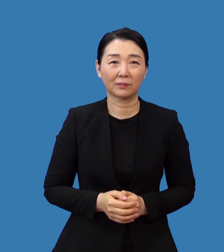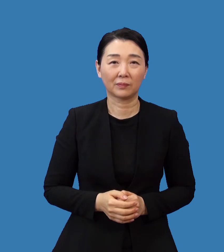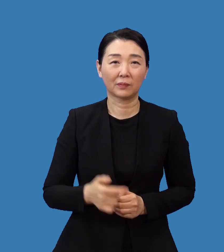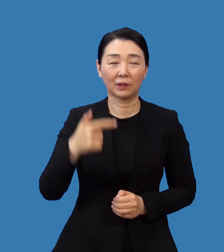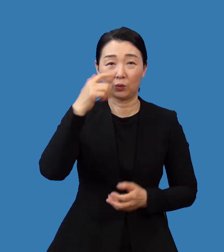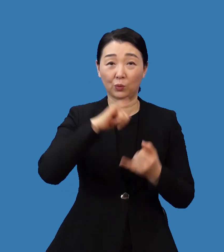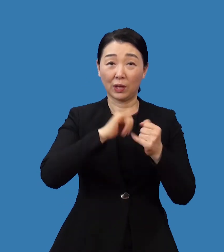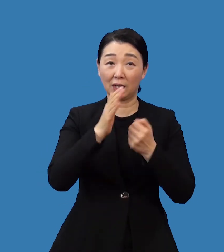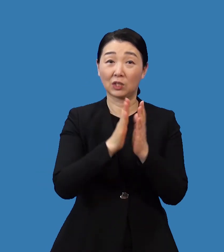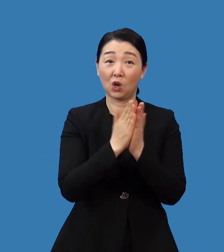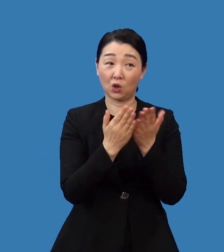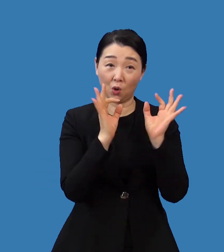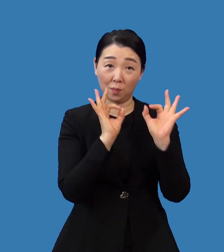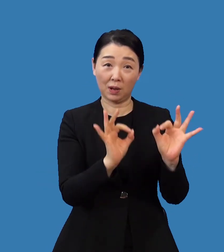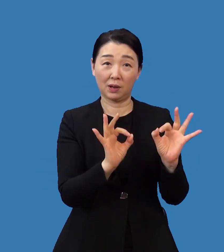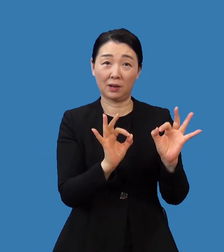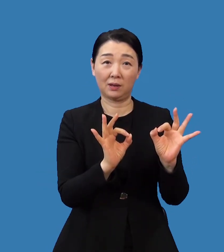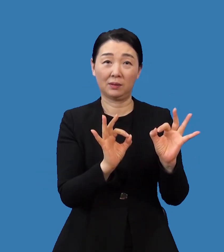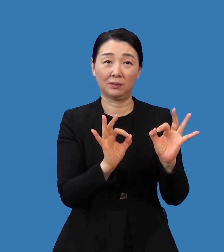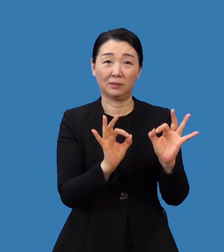구약 성경에 보시면